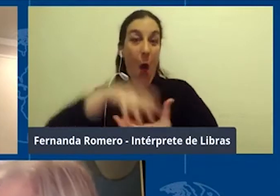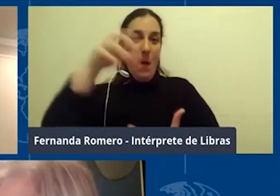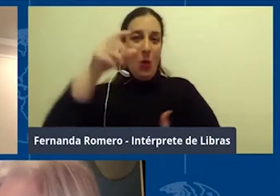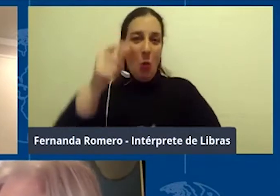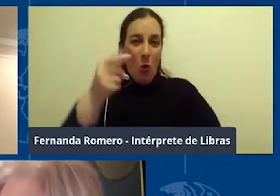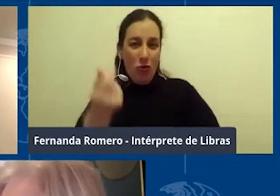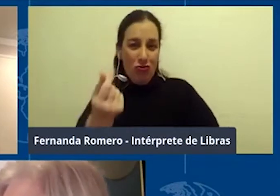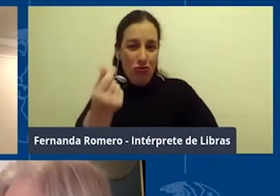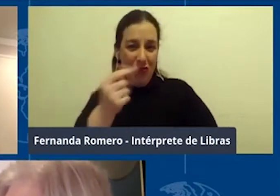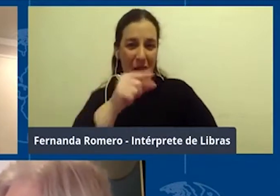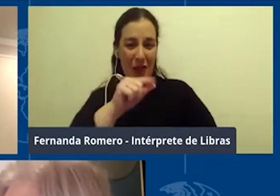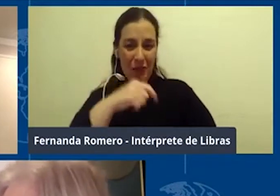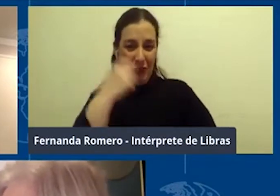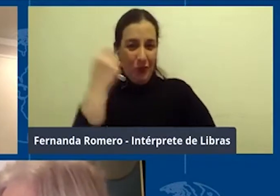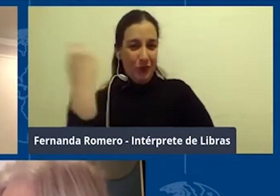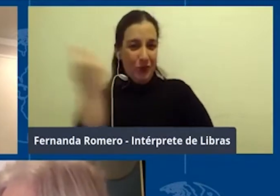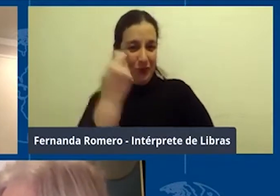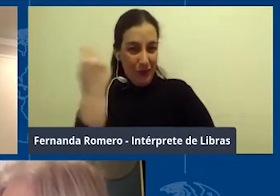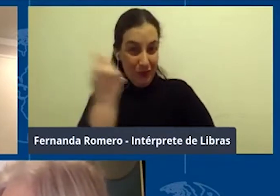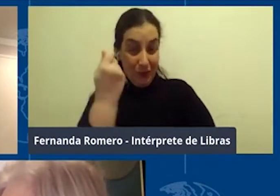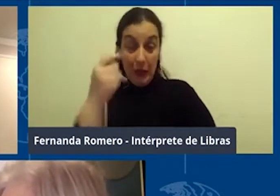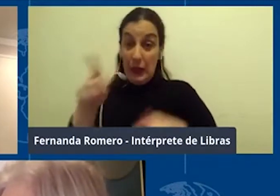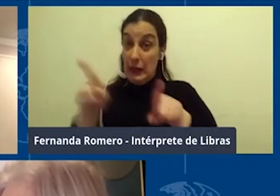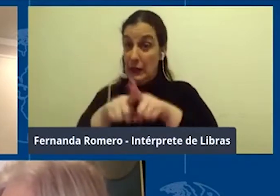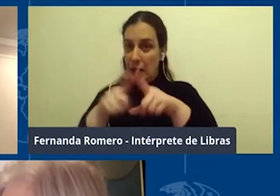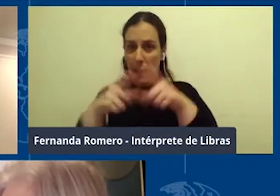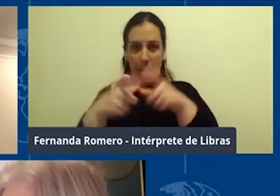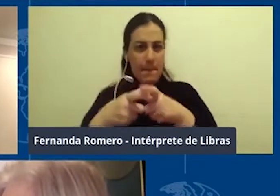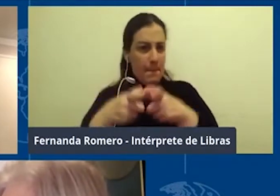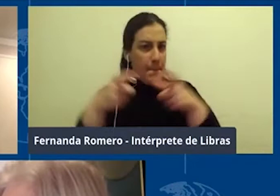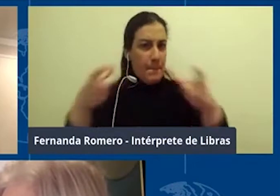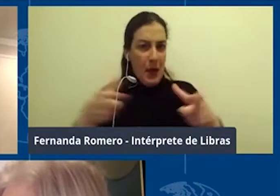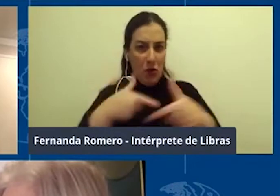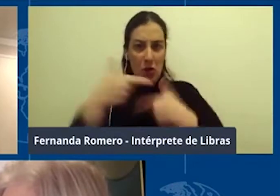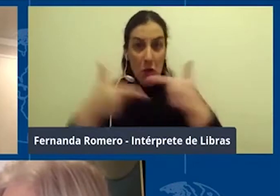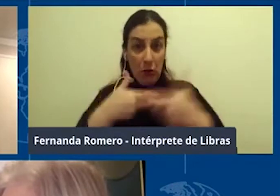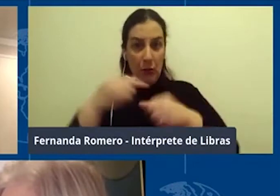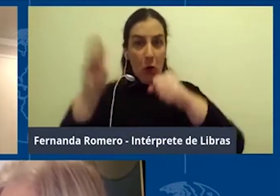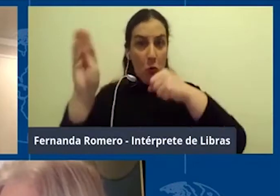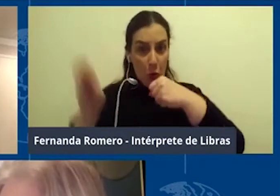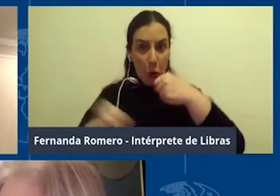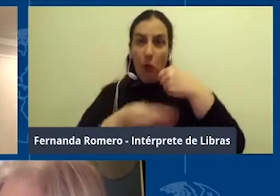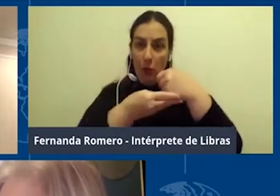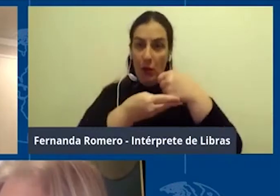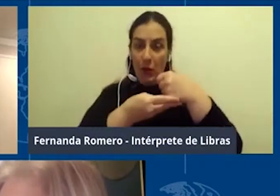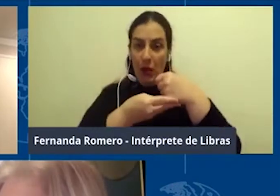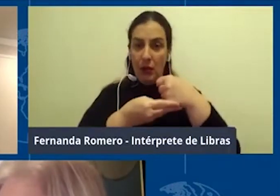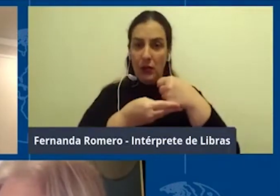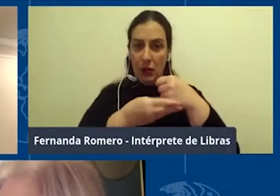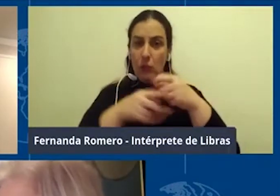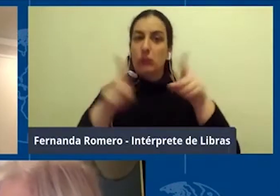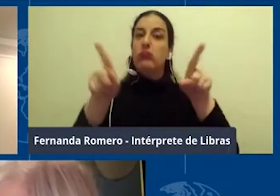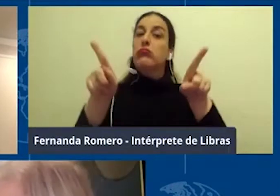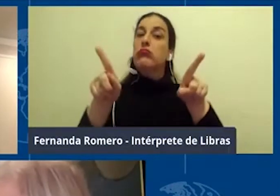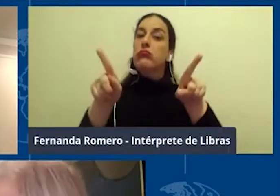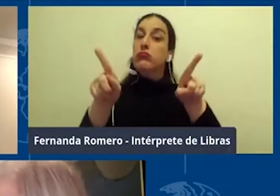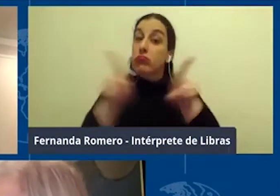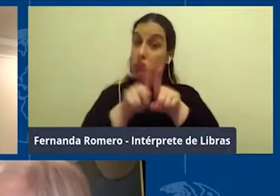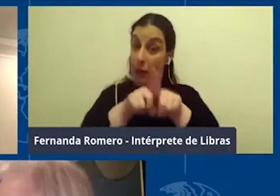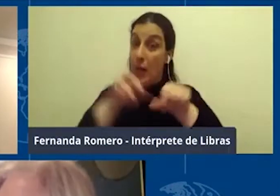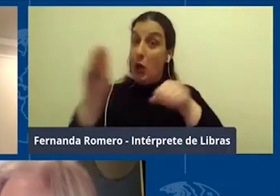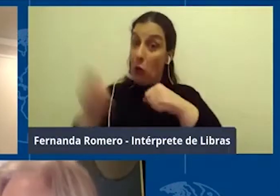disso, a maioria dos serviços que complementam as exportações industriais também complementam